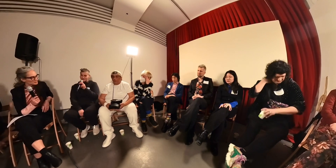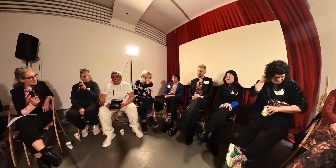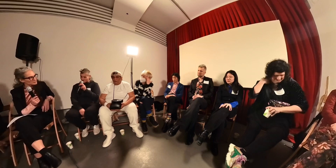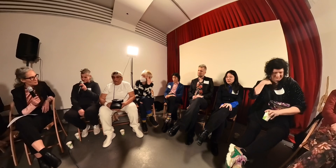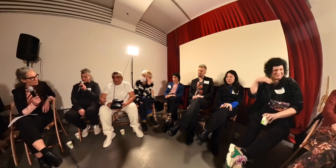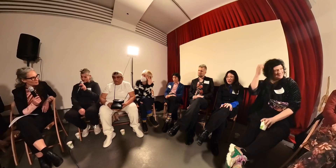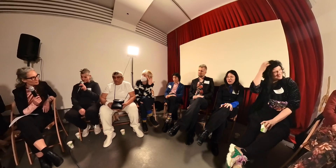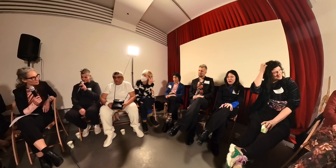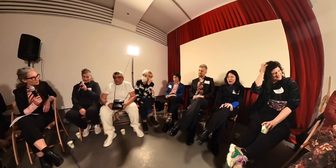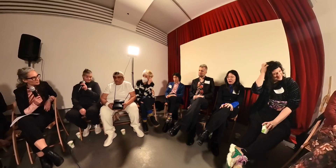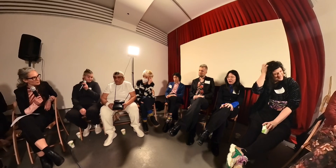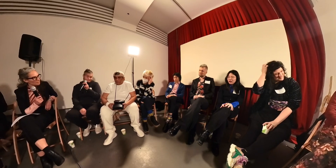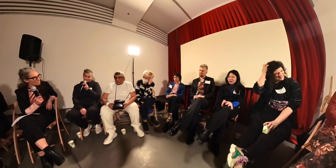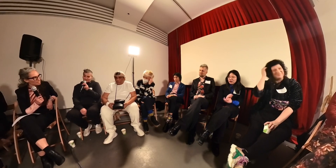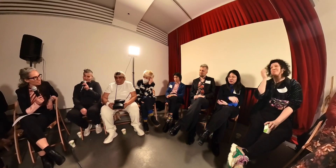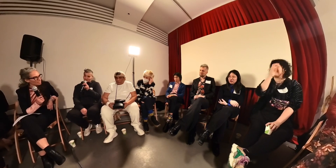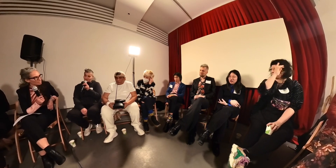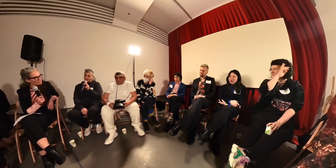jakoby my jsme řešili to, že